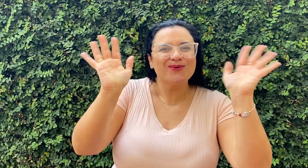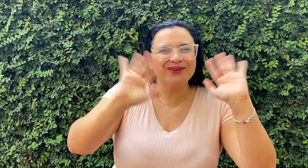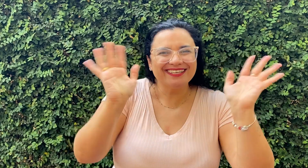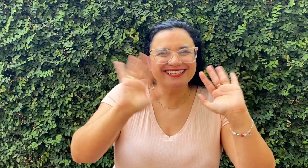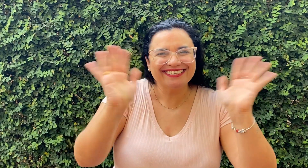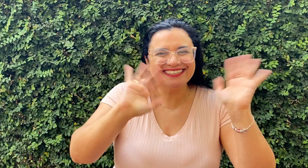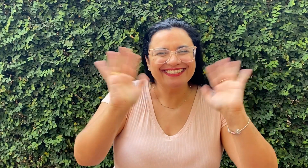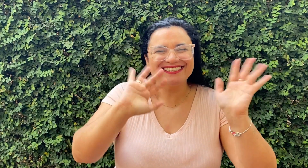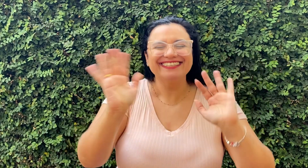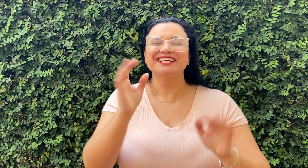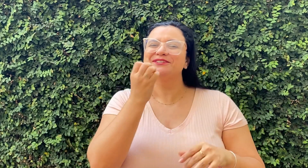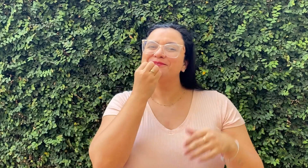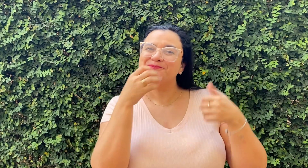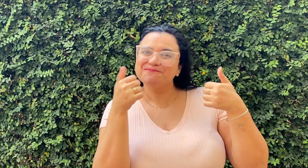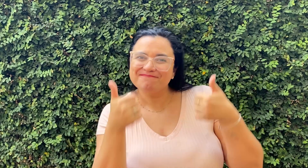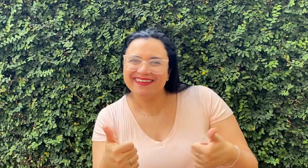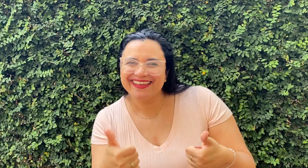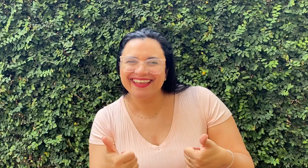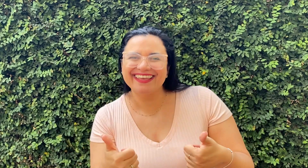Olá! Tudo bem?